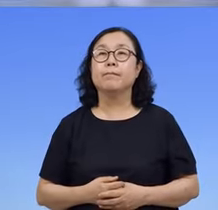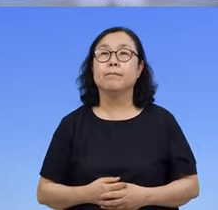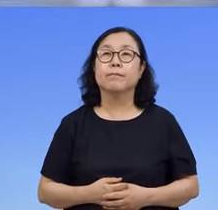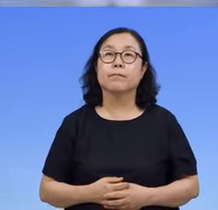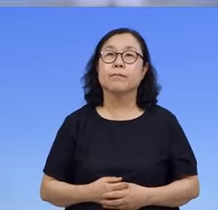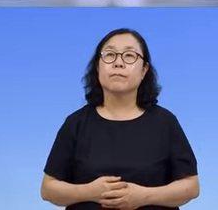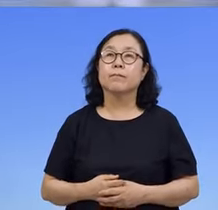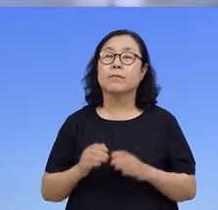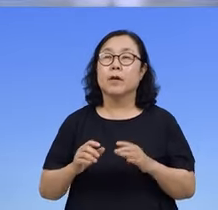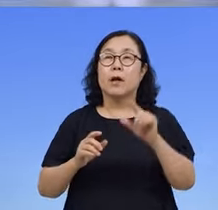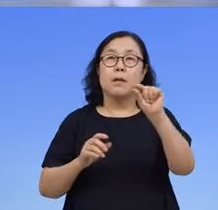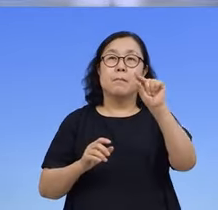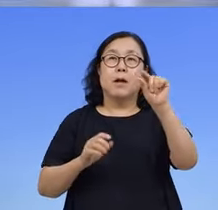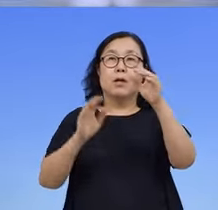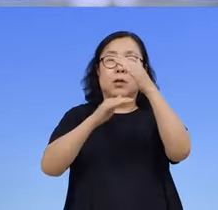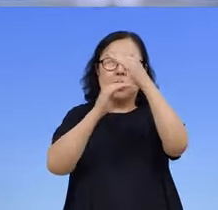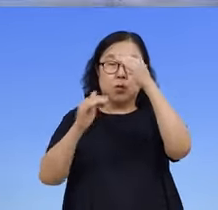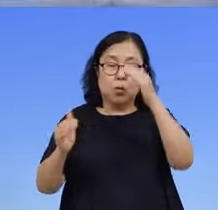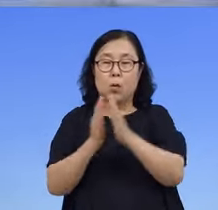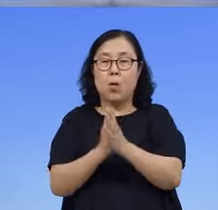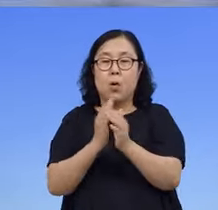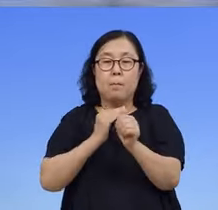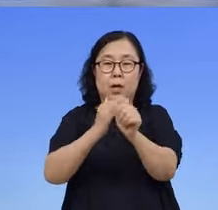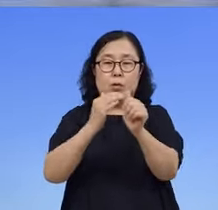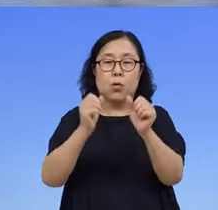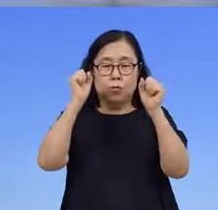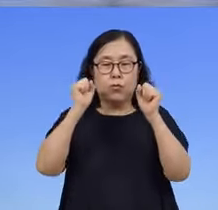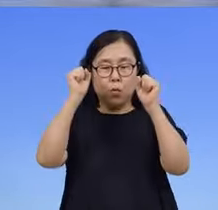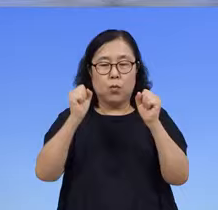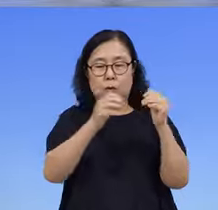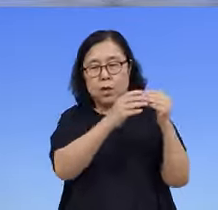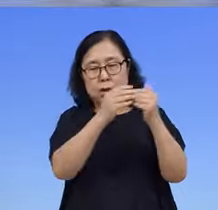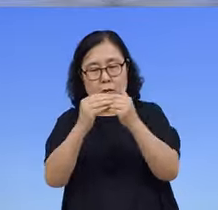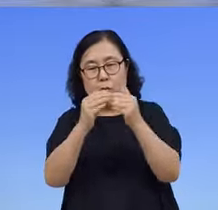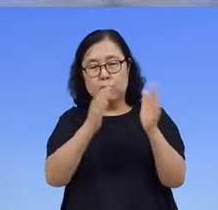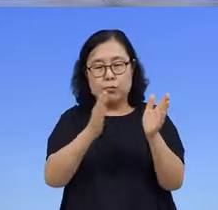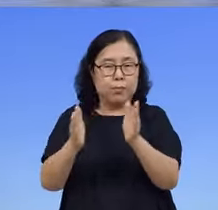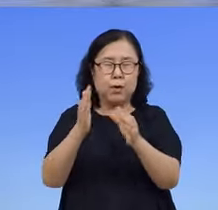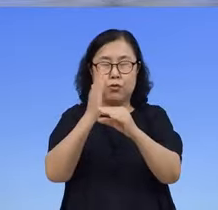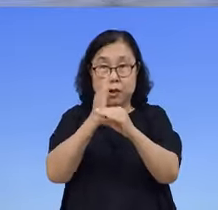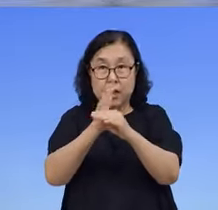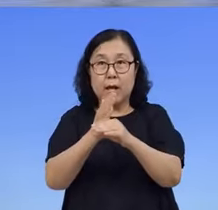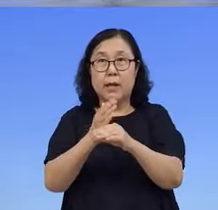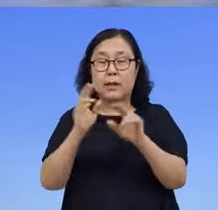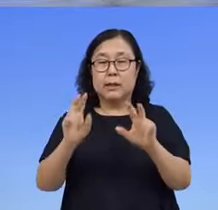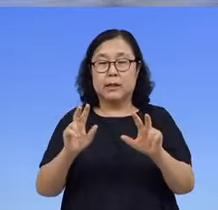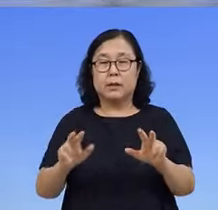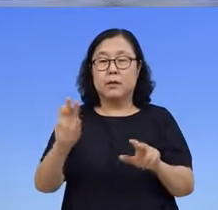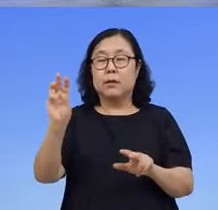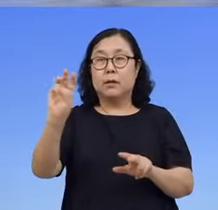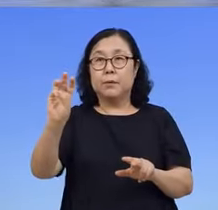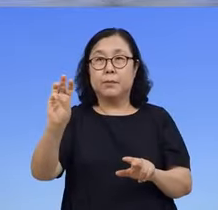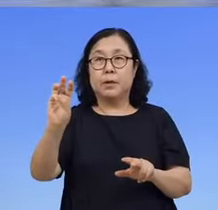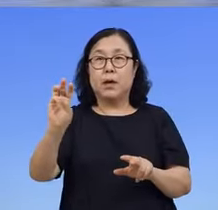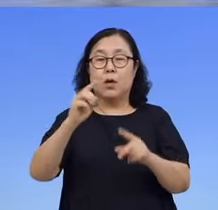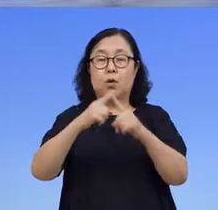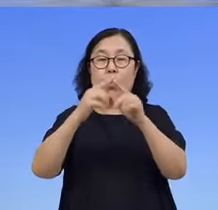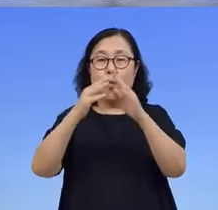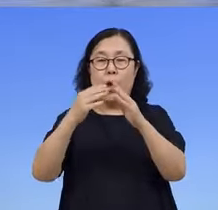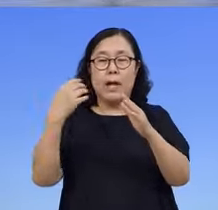저는 이번에 1만 성도 파송 운동을 진행을 하면서요, 지금 이제 30개 교회